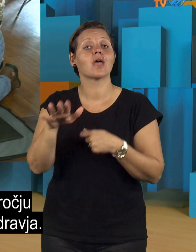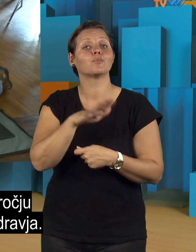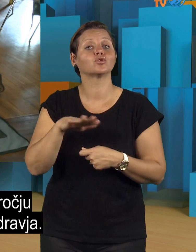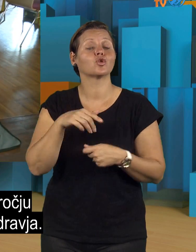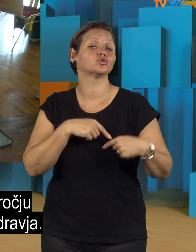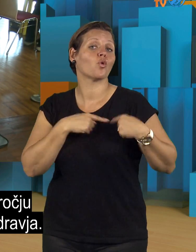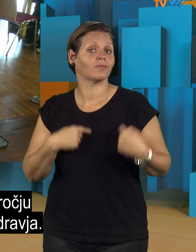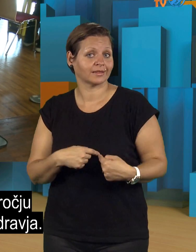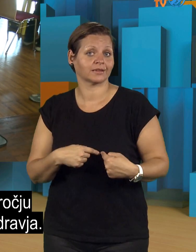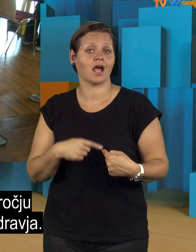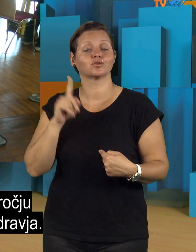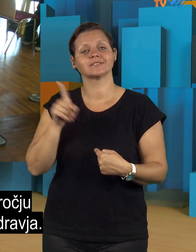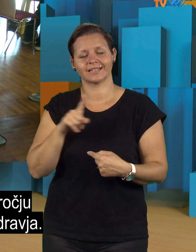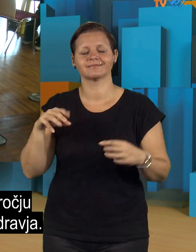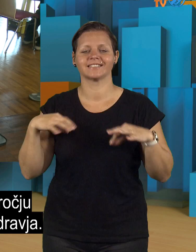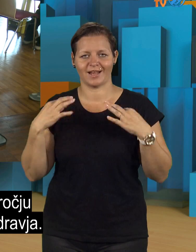zdravja.